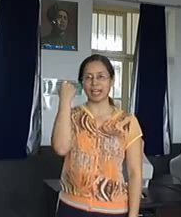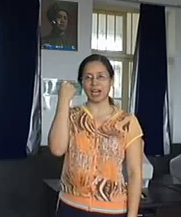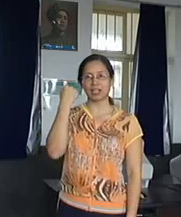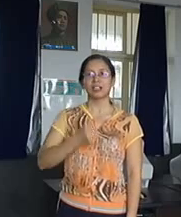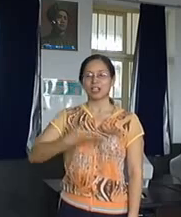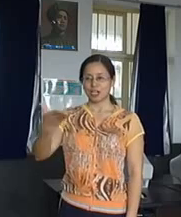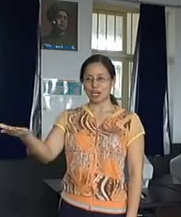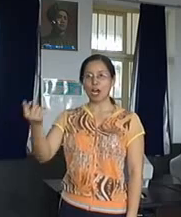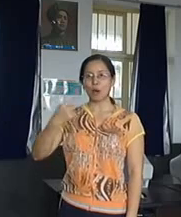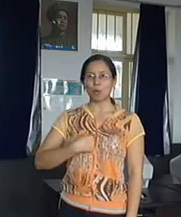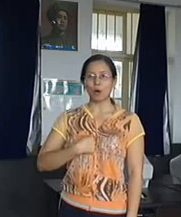让我感到充满力量，